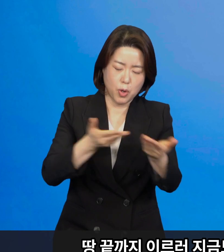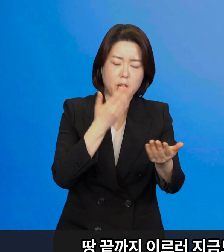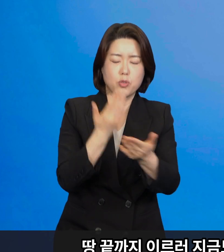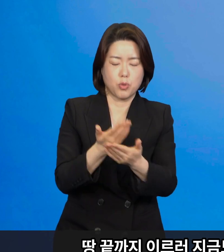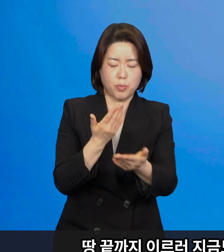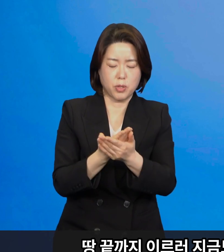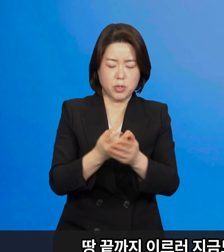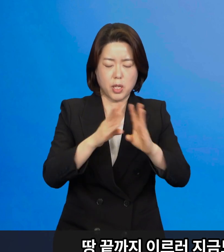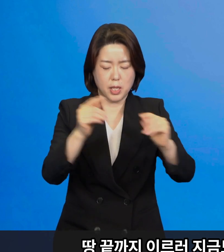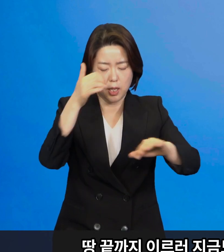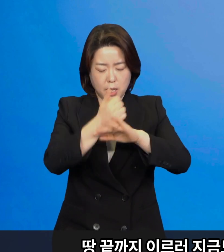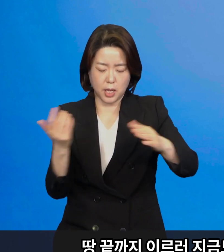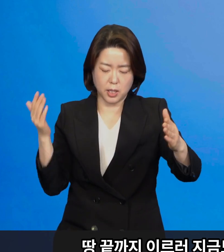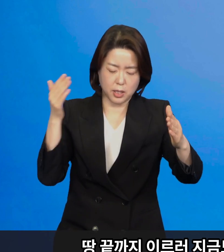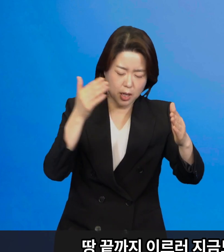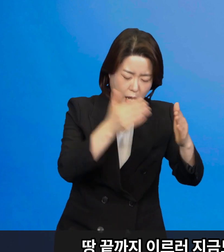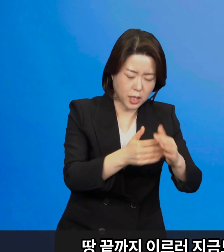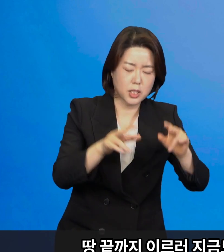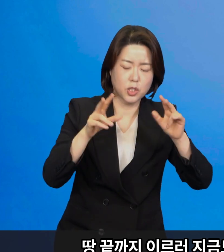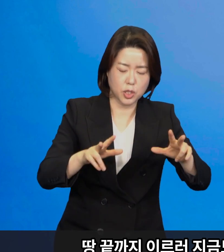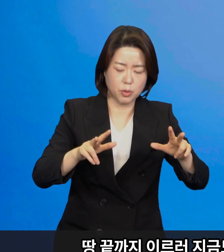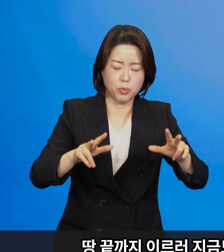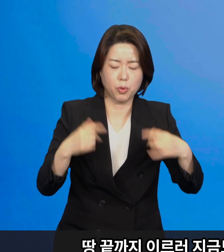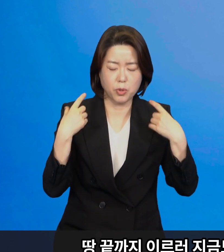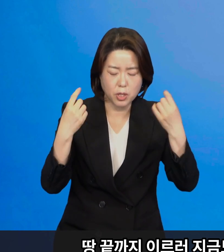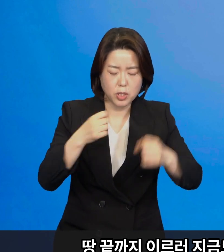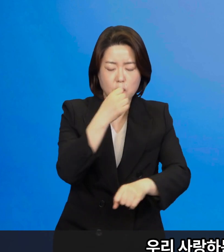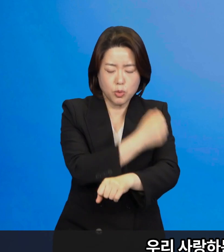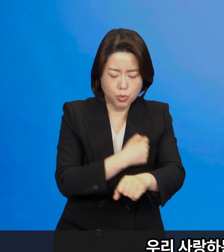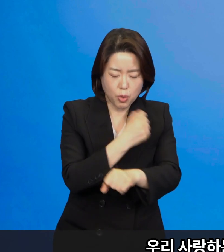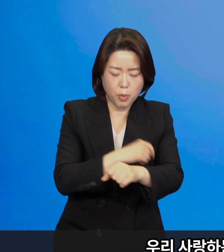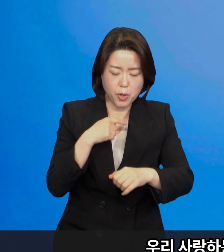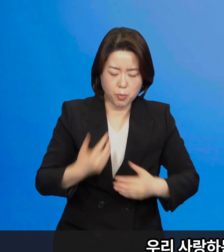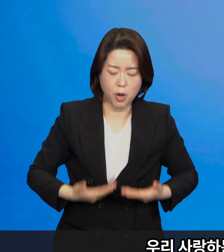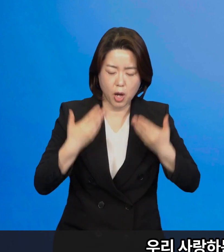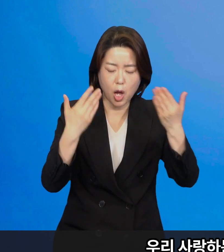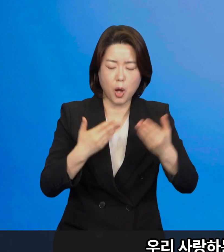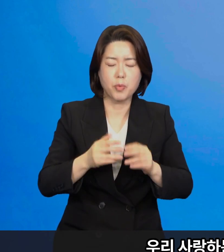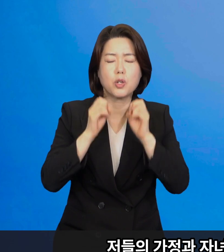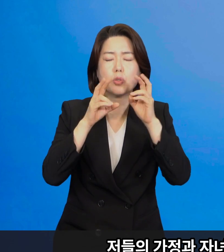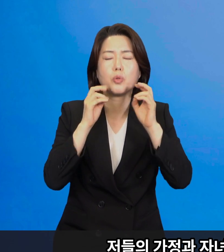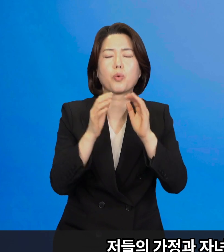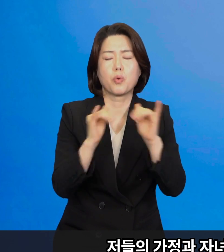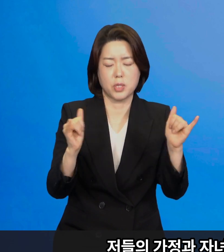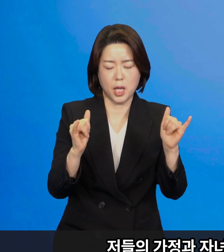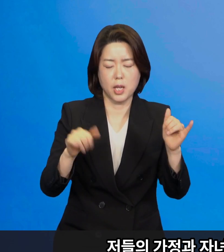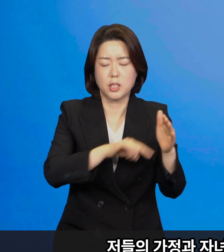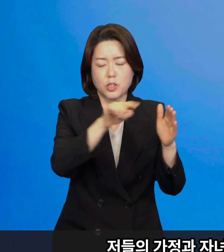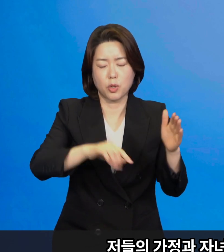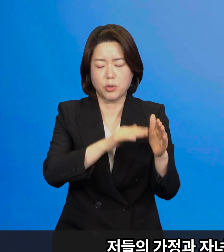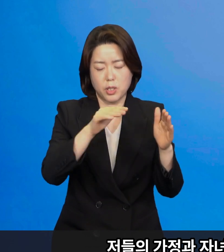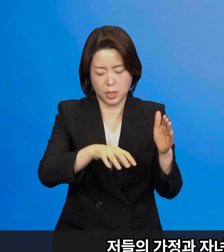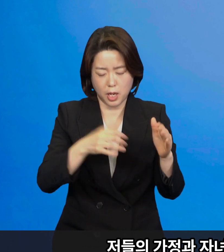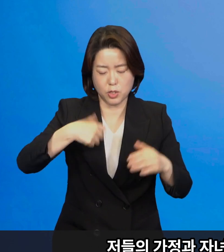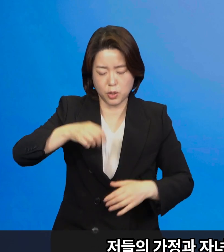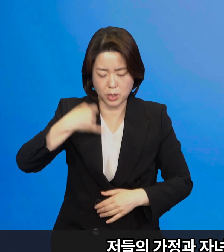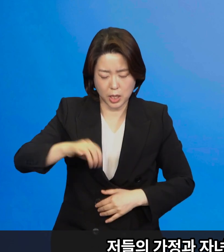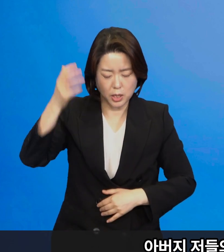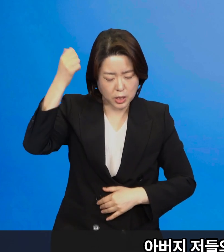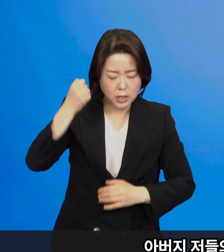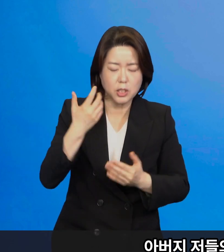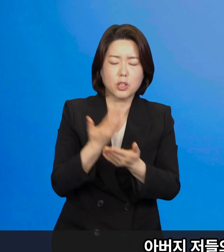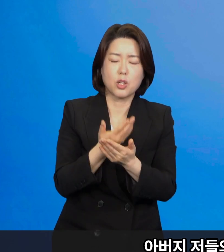주시옵소서. 땅끝까지 이르러 지금도 정말 수고하며 헌신하는 우리 사랑하는 선교사님들과 저들의 가정과 자녀들을 기억하여